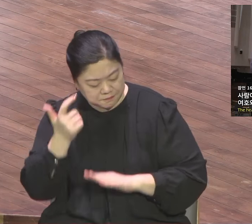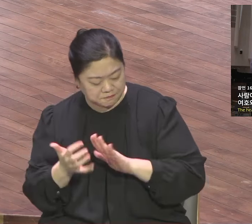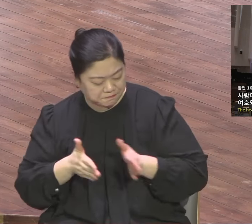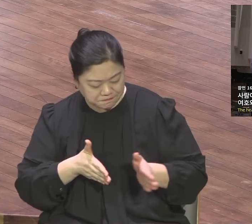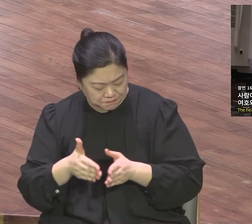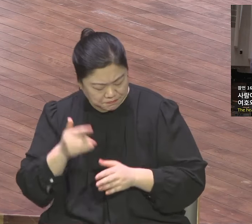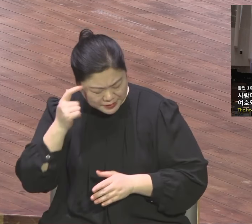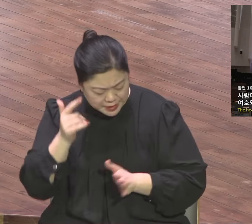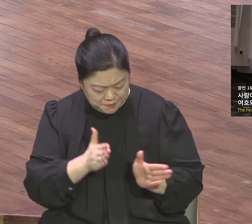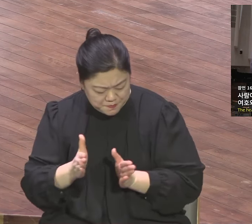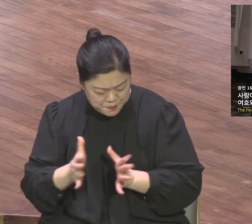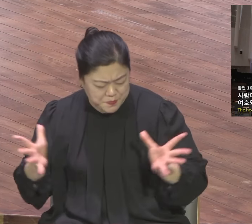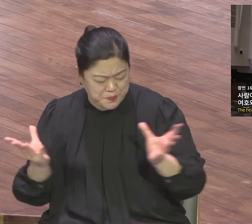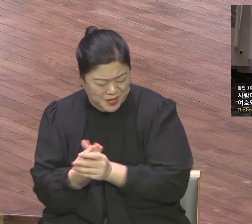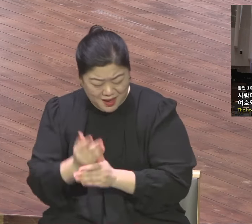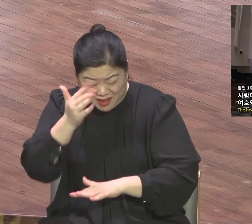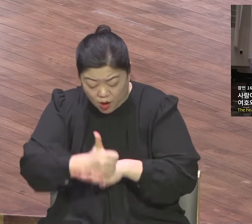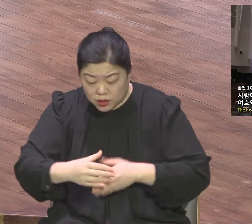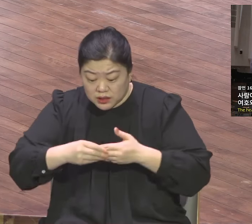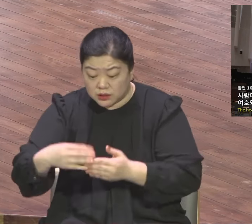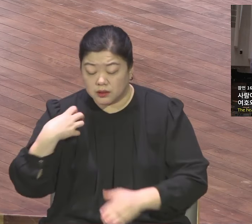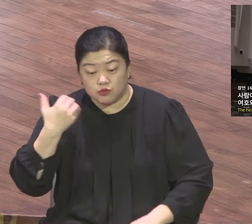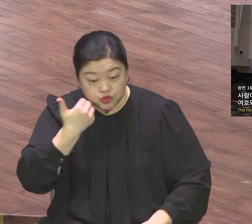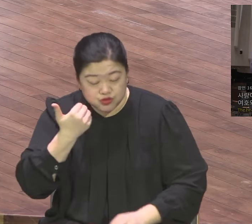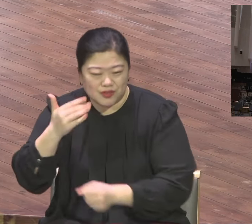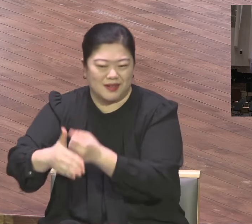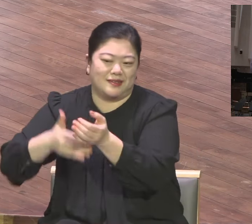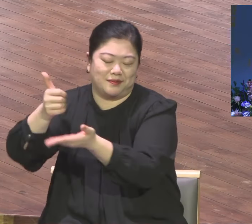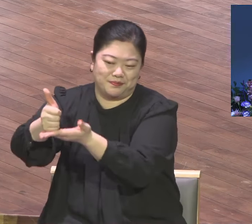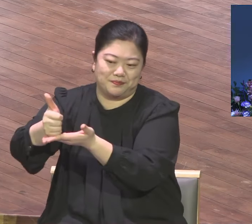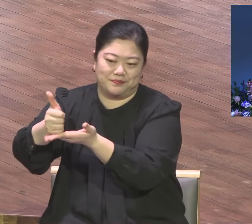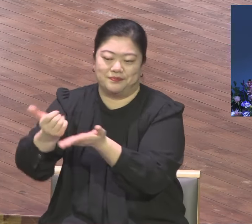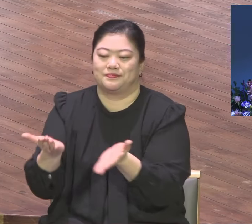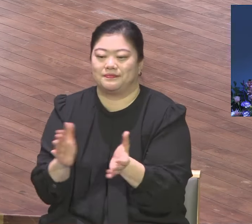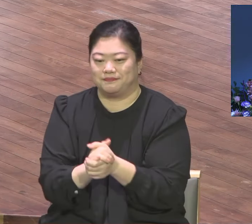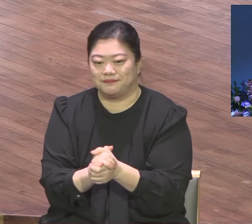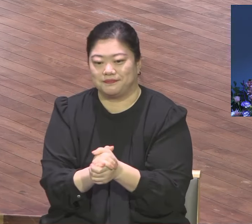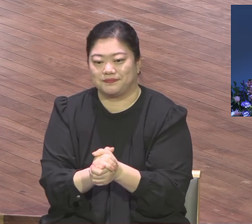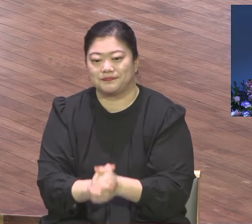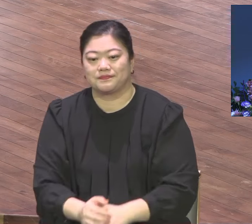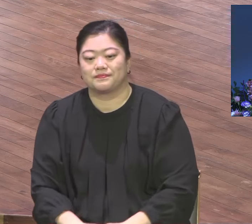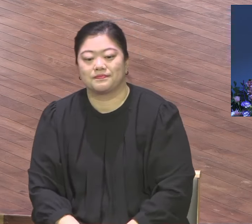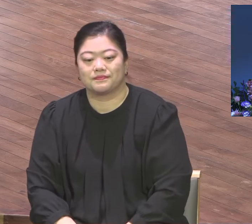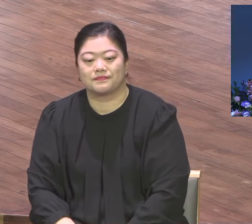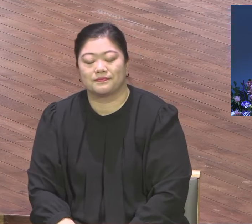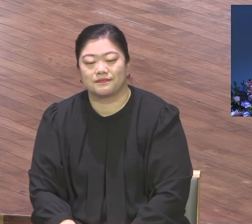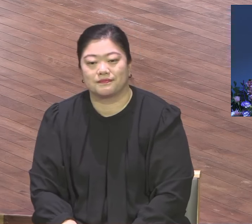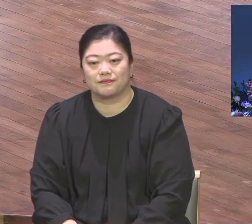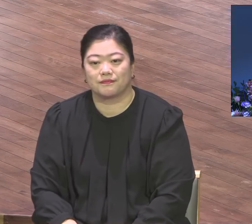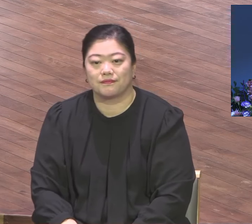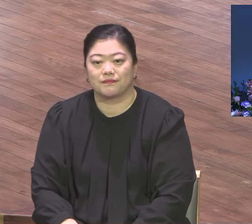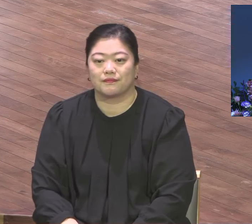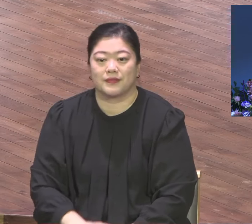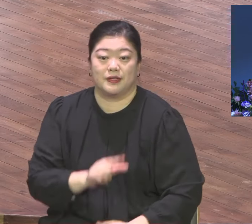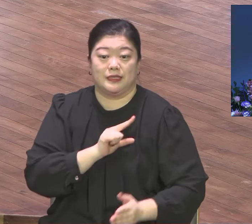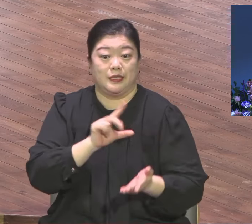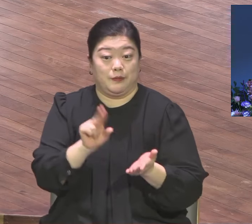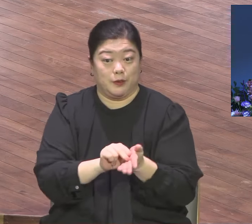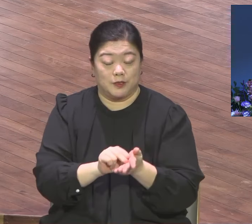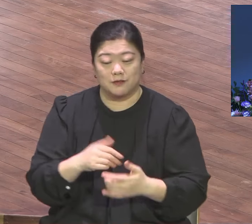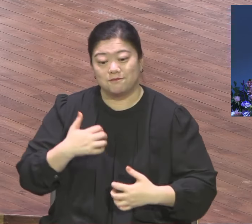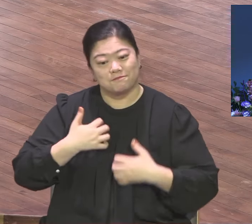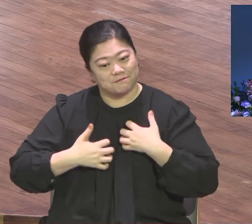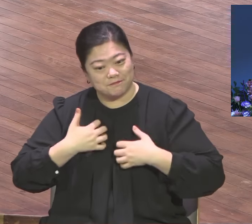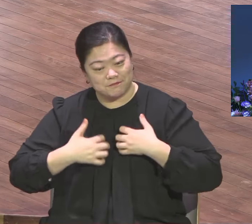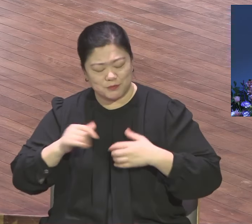걸음을 인도하시는 여호와시니라. 아멘. 누리며 살 수 있습니다 라는